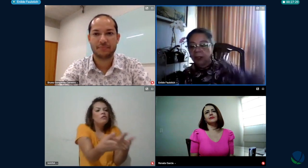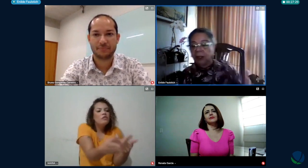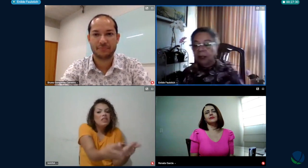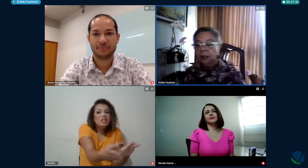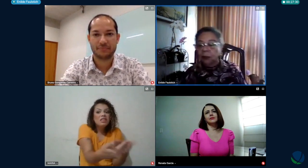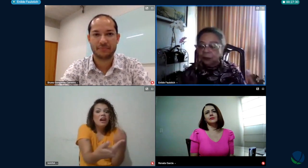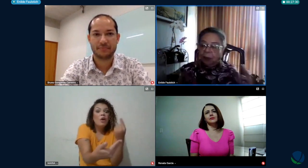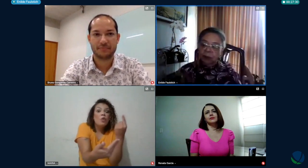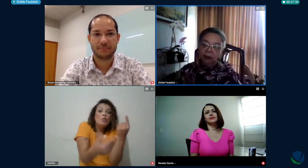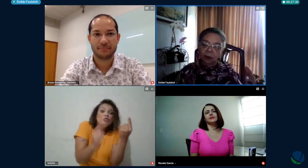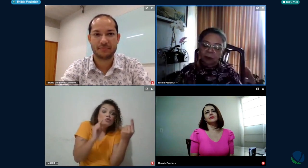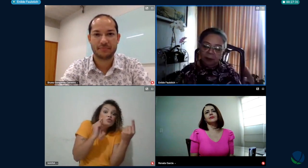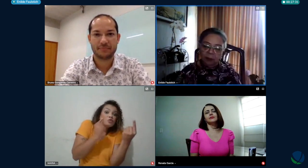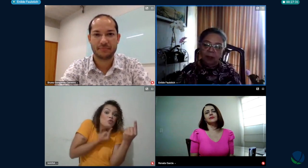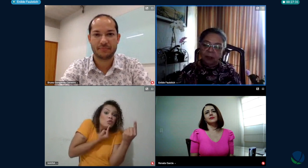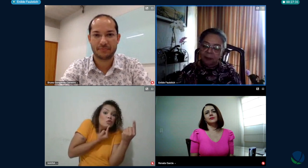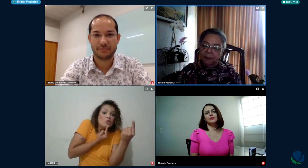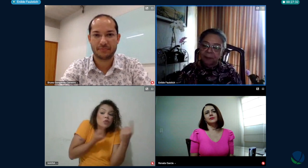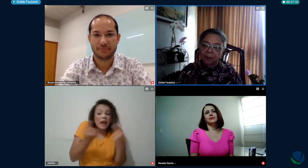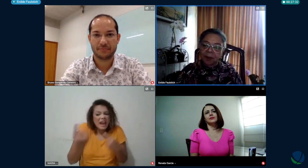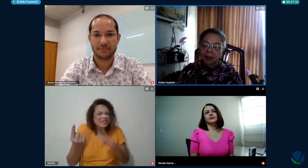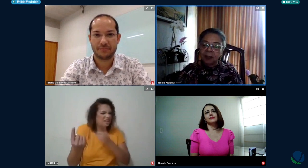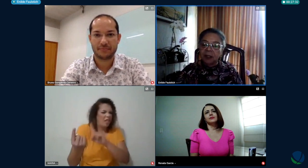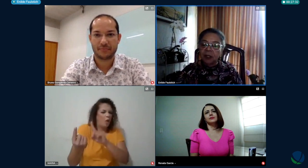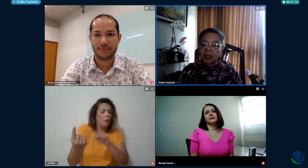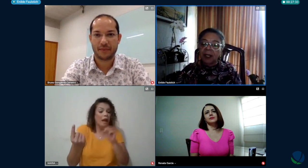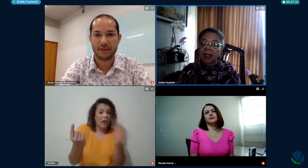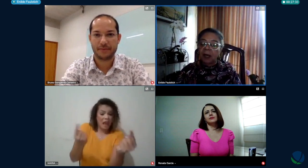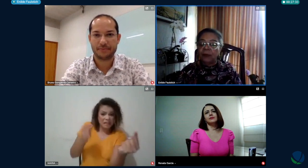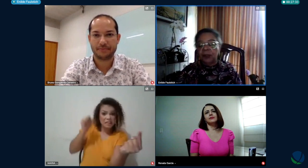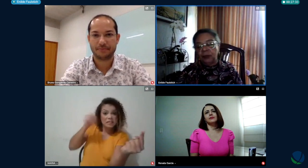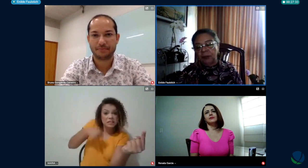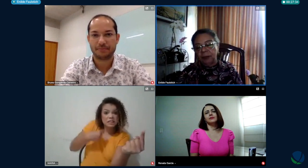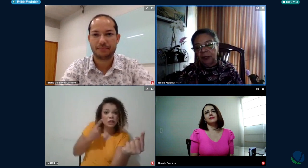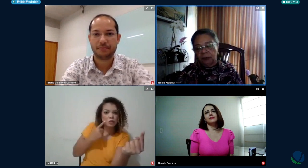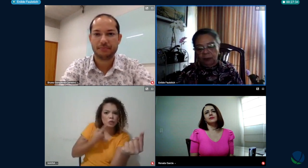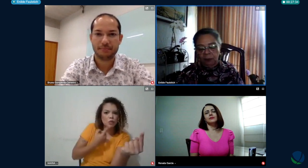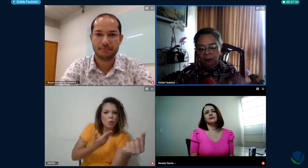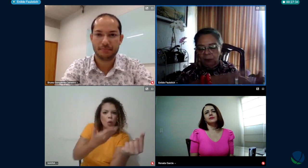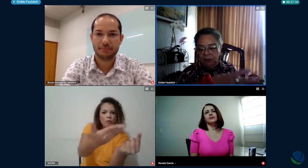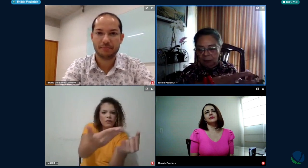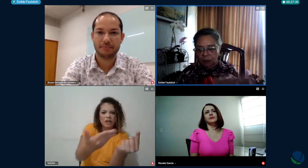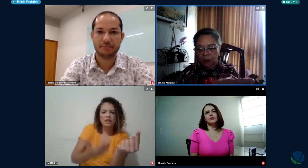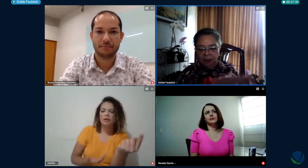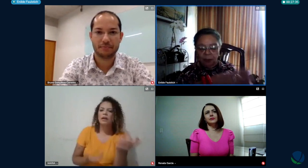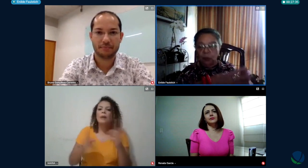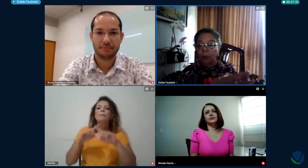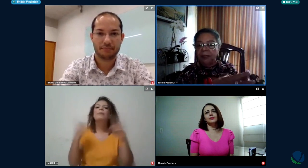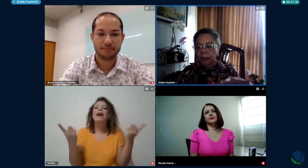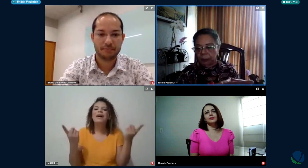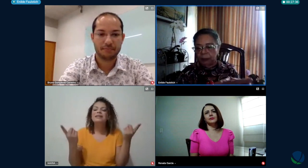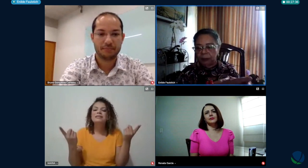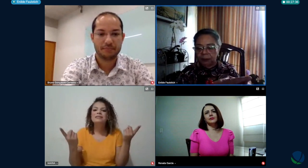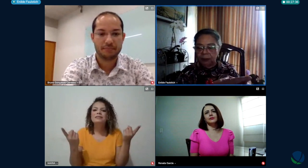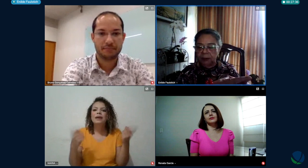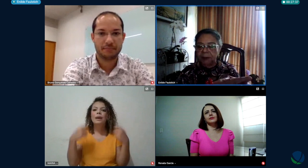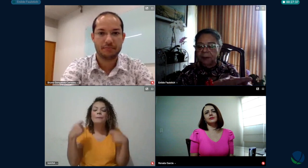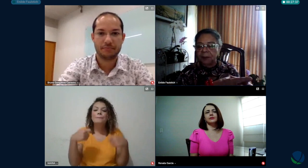sim. Então, falta alguma coisa que seja efetivamente uma coisa que eu digo assim, um